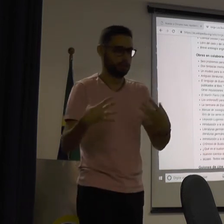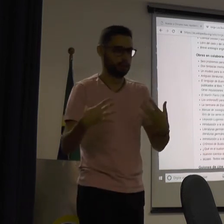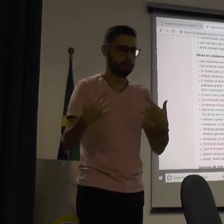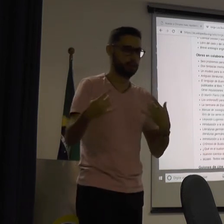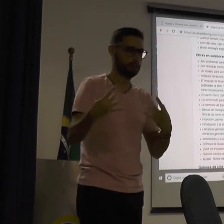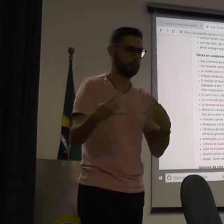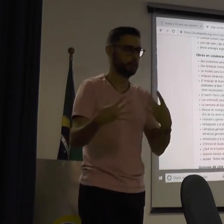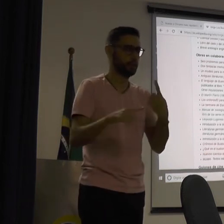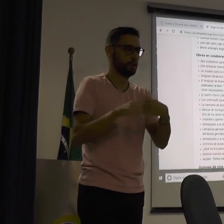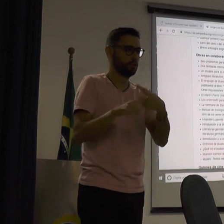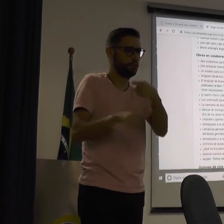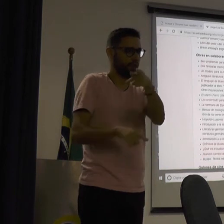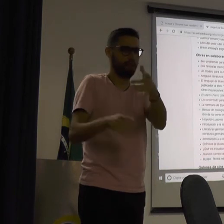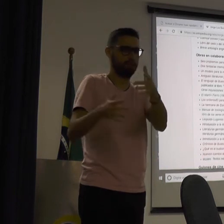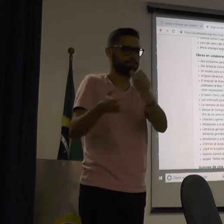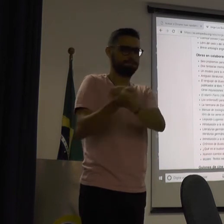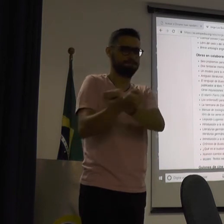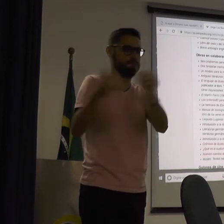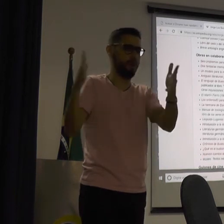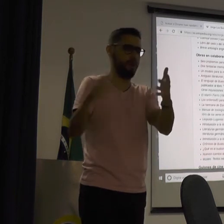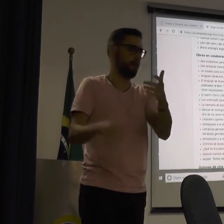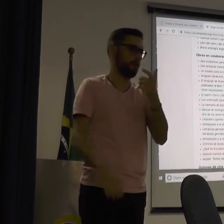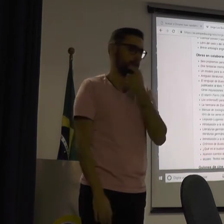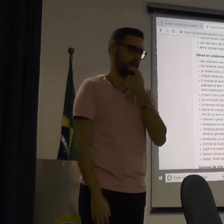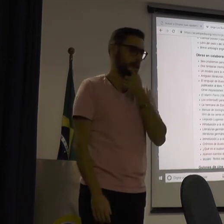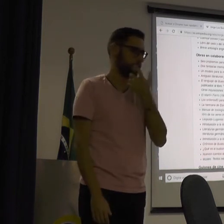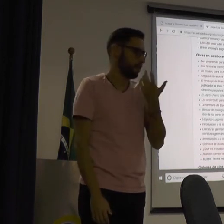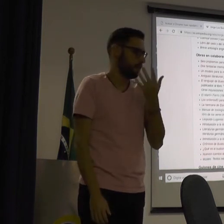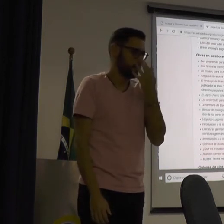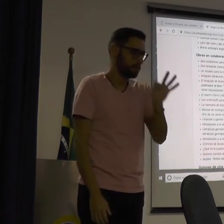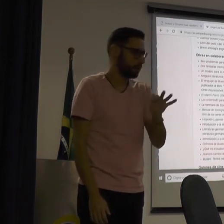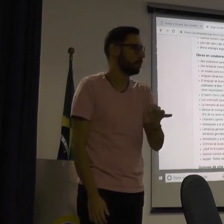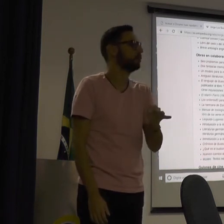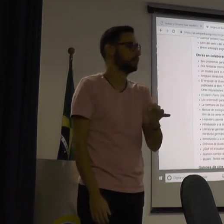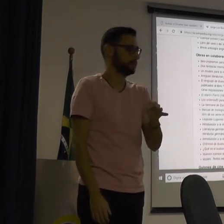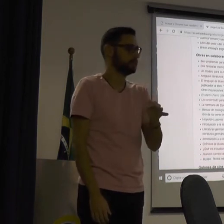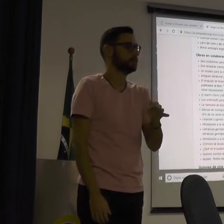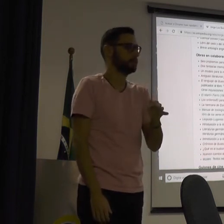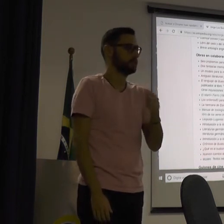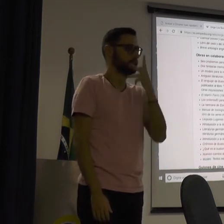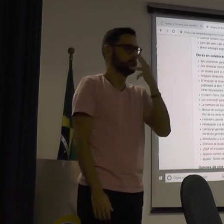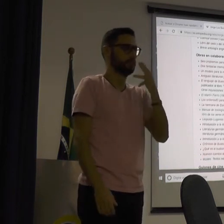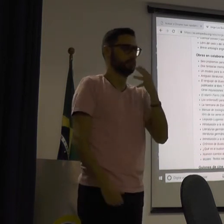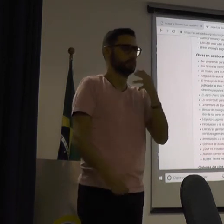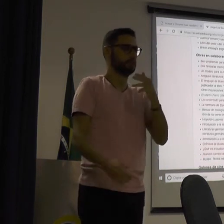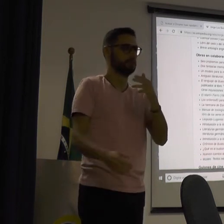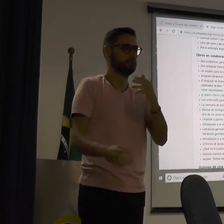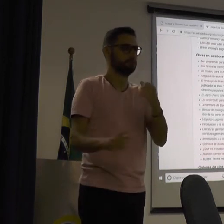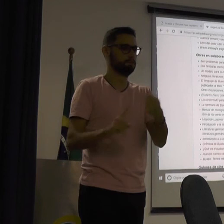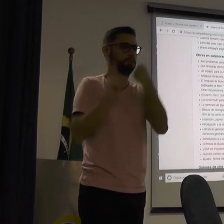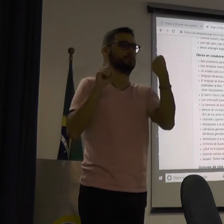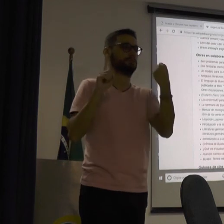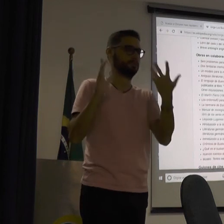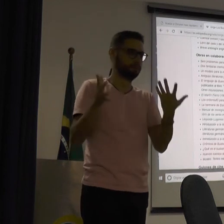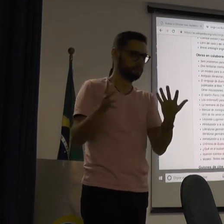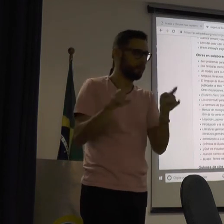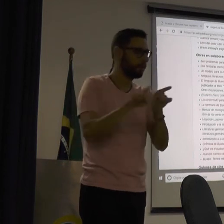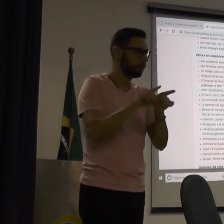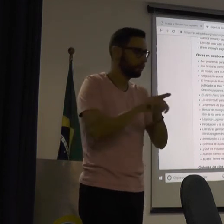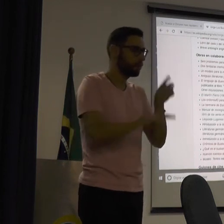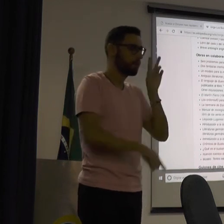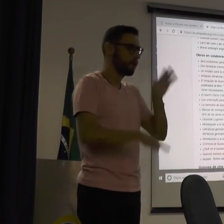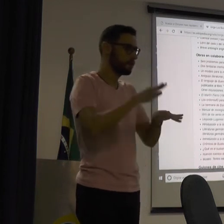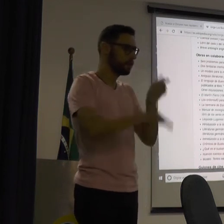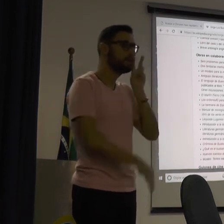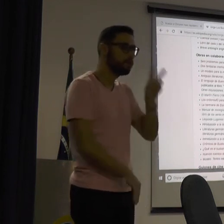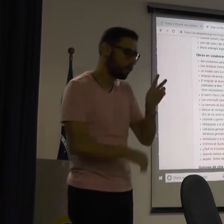inversão total, né? Quando a gente vê a entrevista de um jornalista ou um